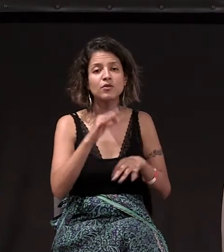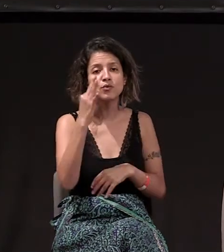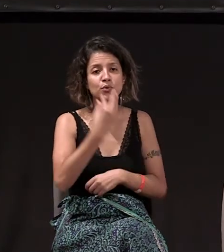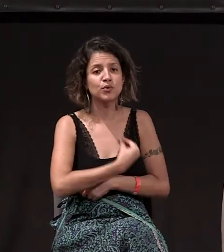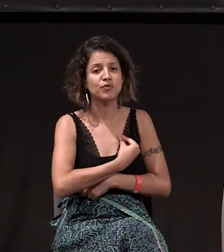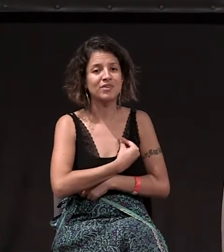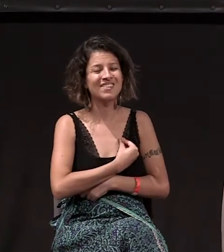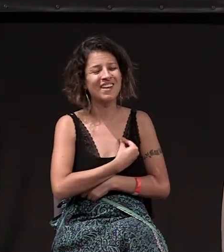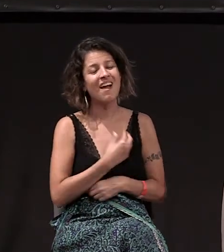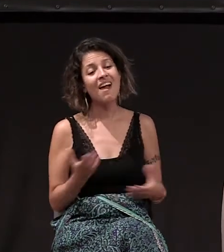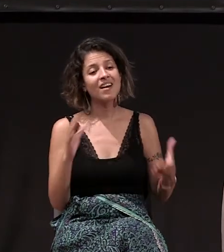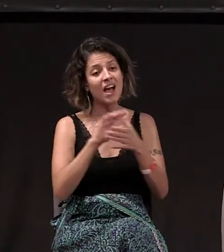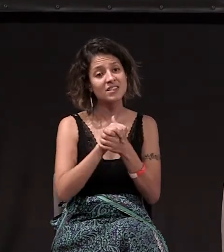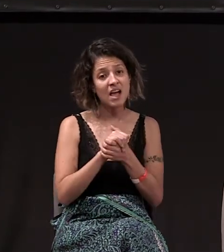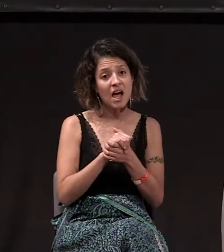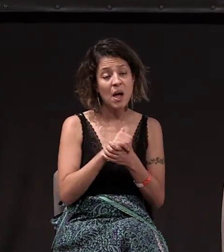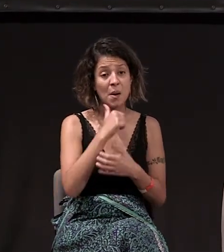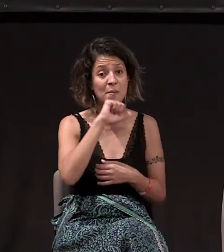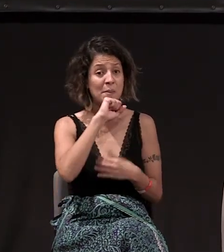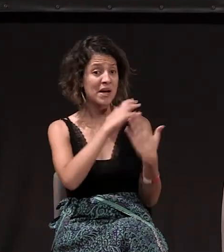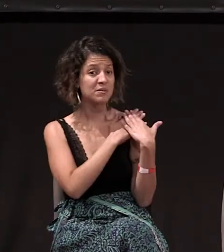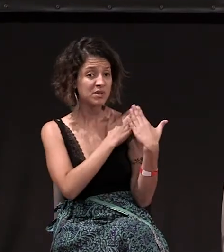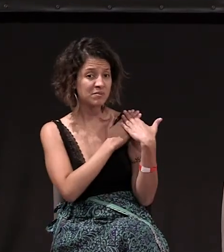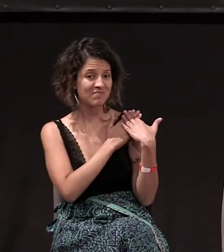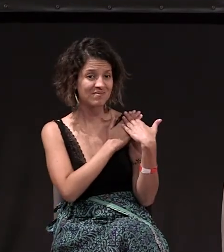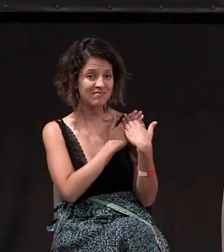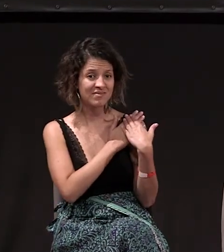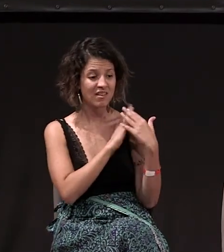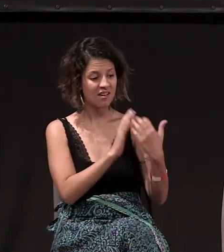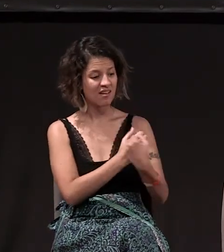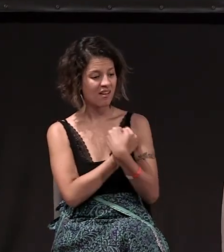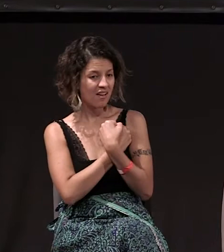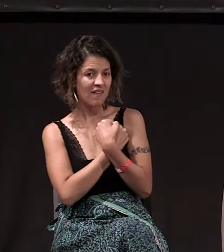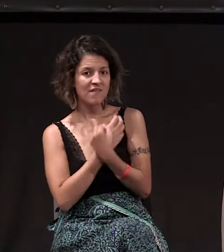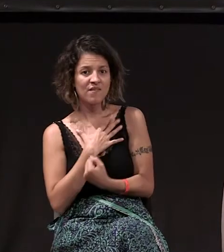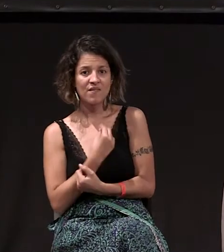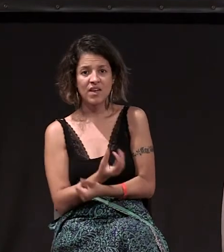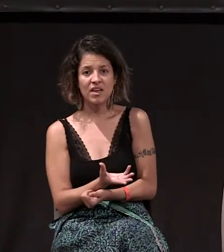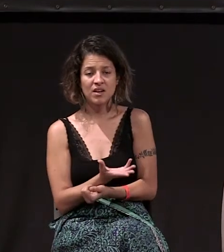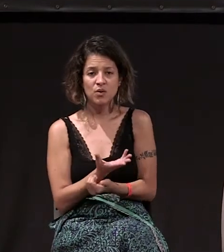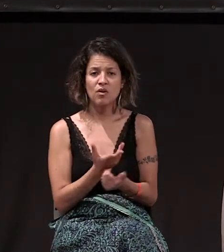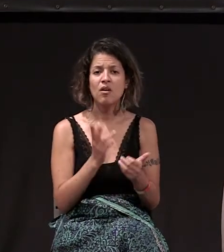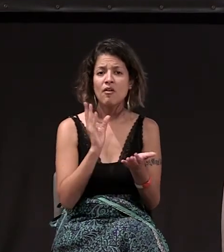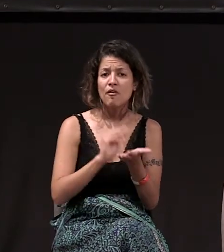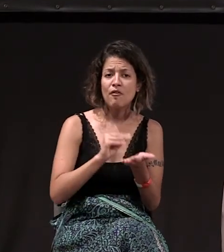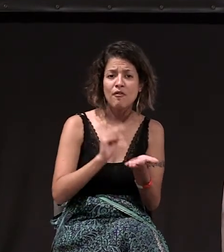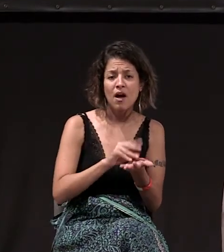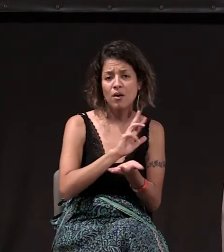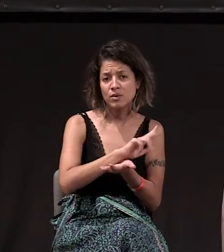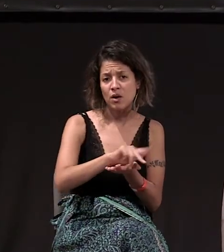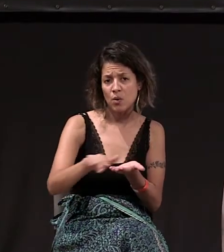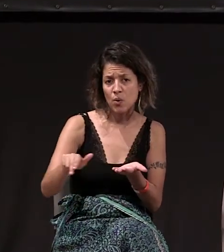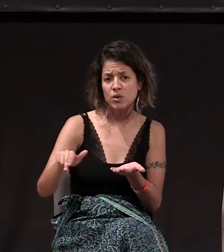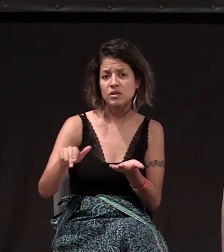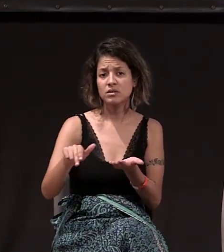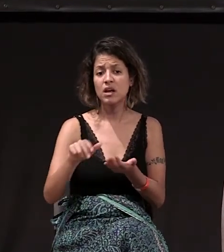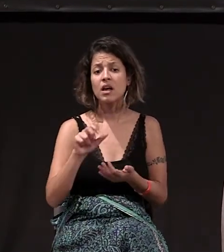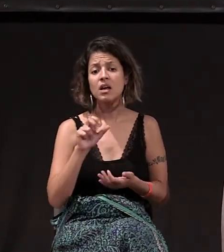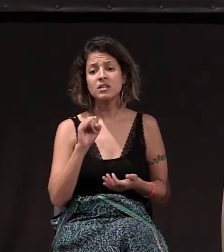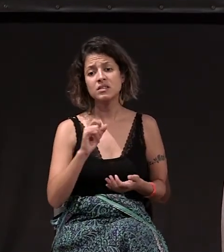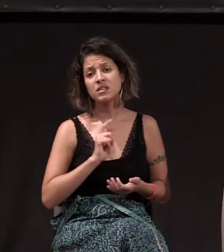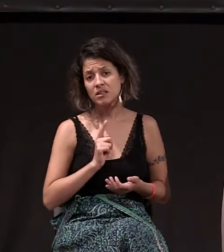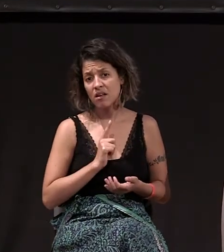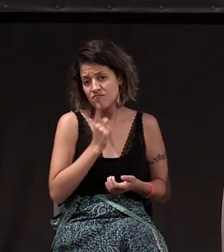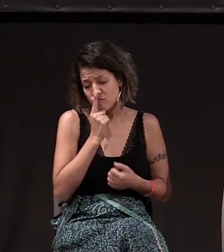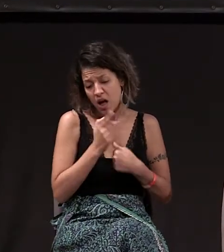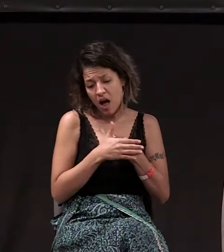ela casar, é ela ter filhos. Onde ela é carente de muitas coisas e, quando ela tem o afeto de